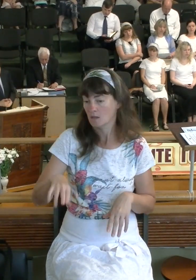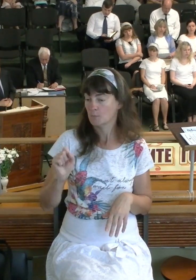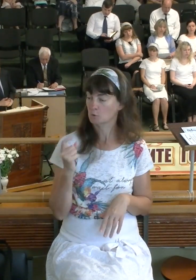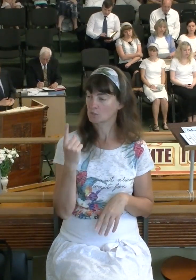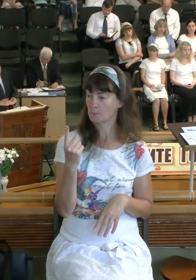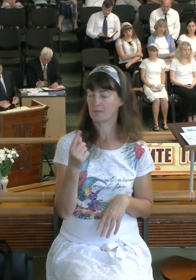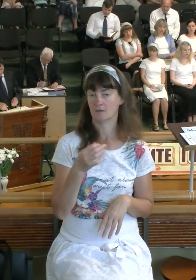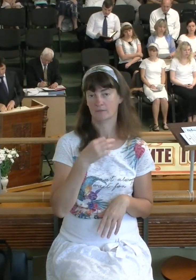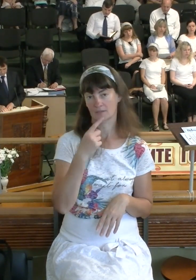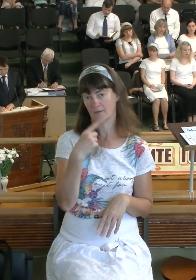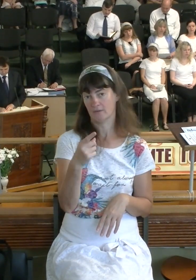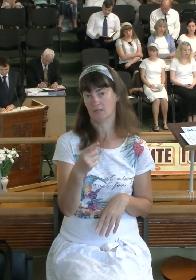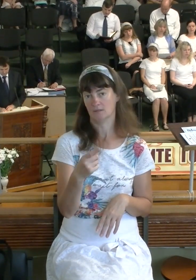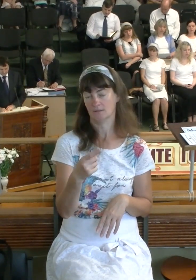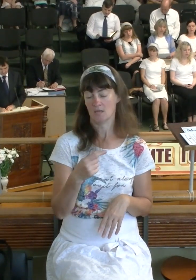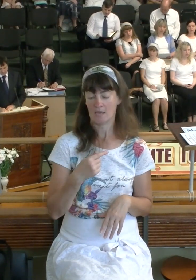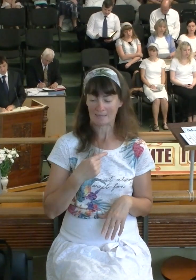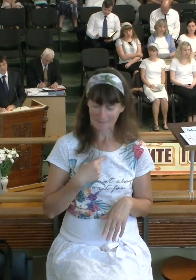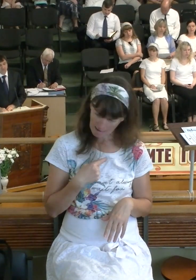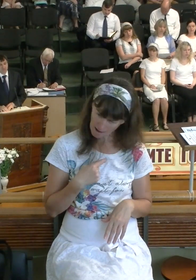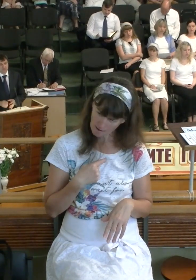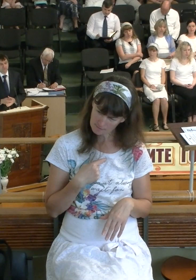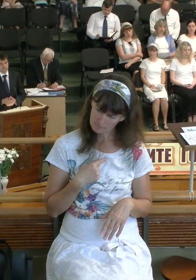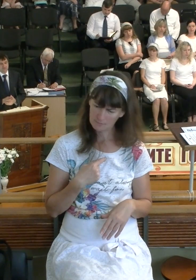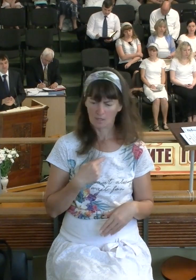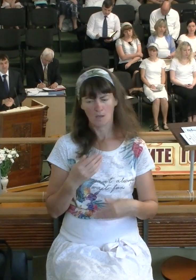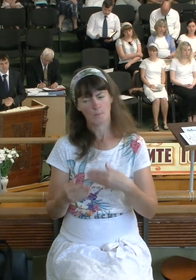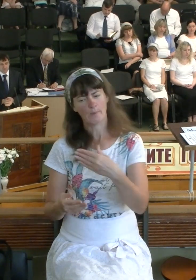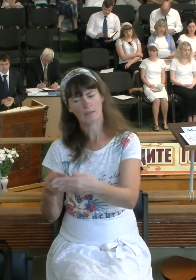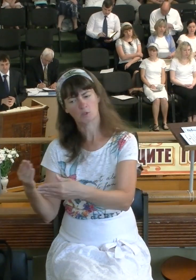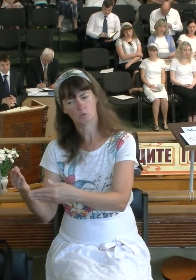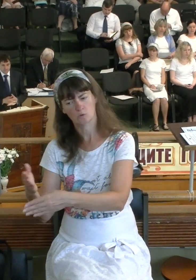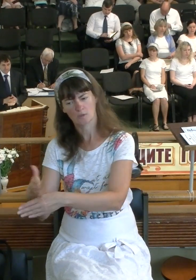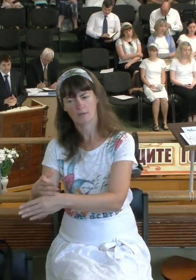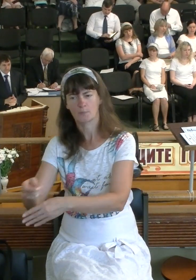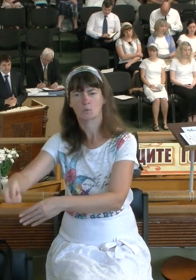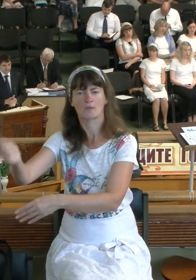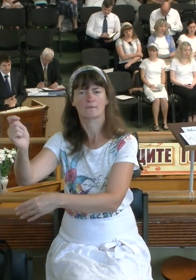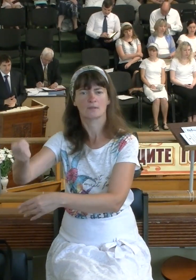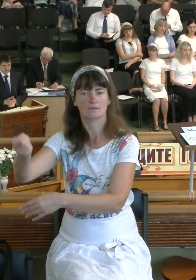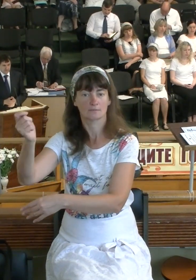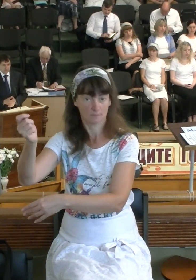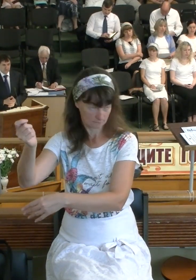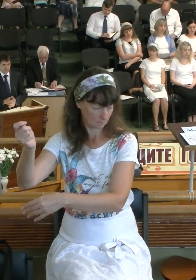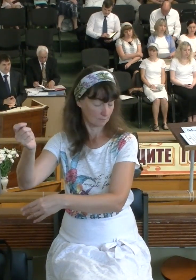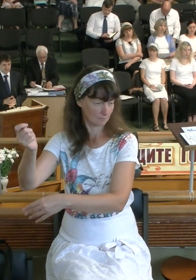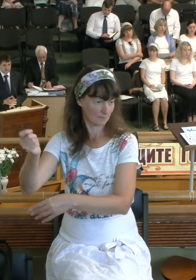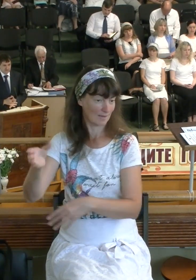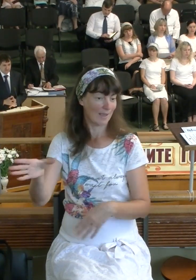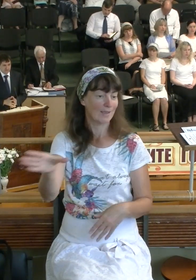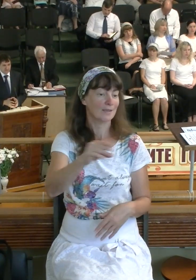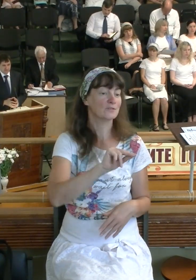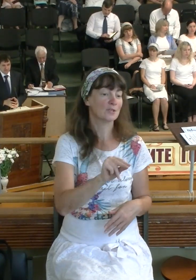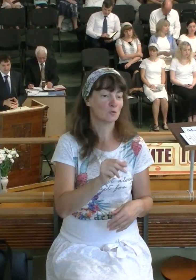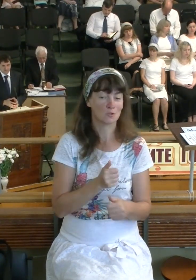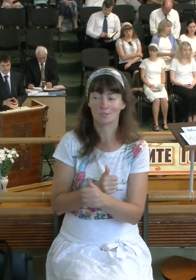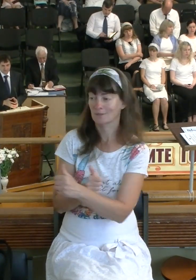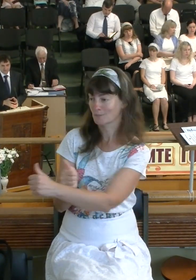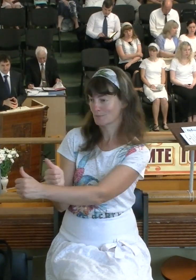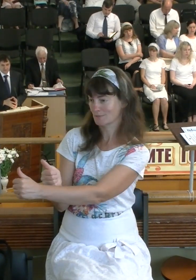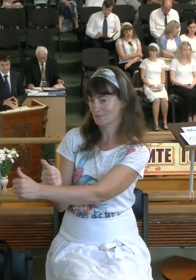к чему-то такому. Знаете, Христос до этого призывал его, 3 года назад Христос